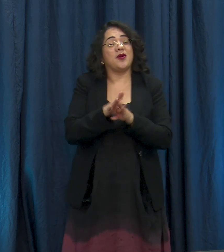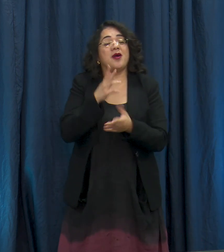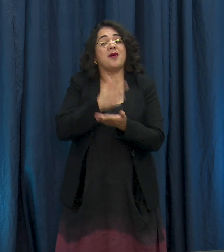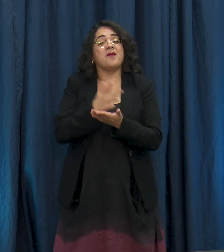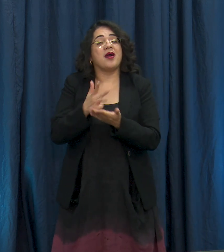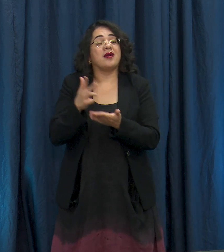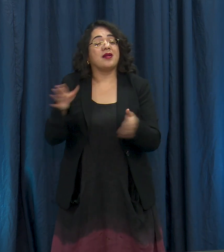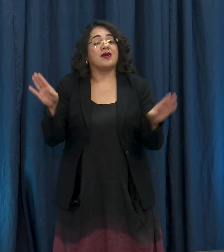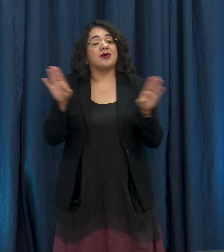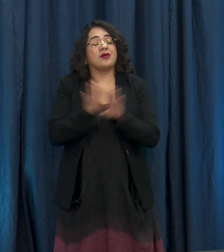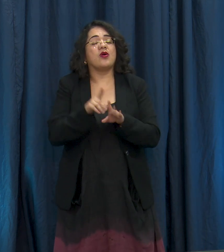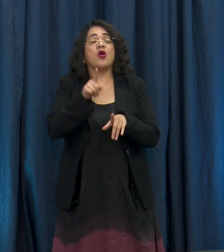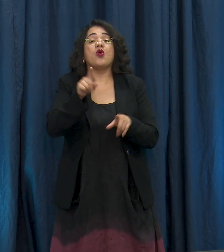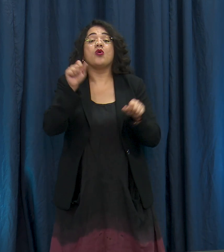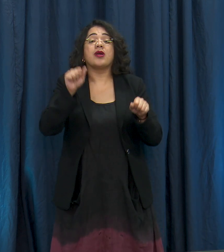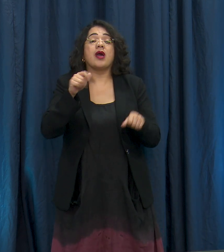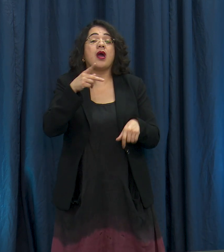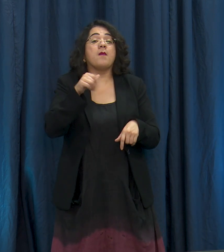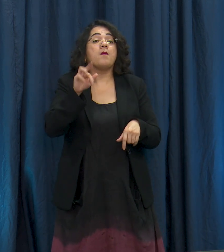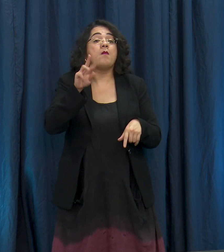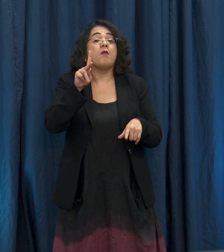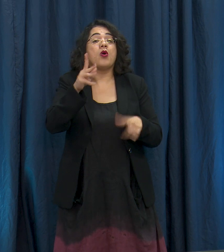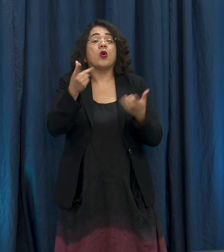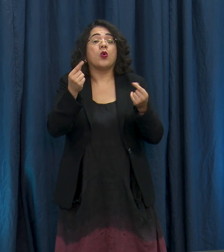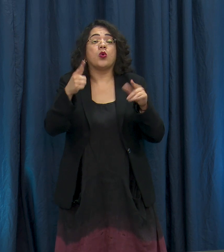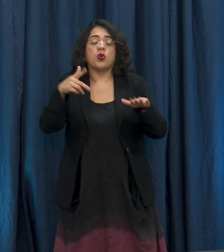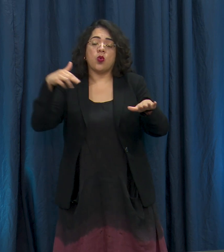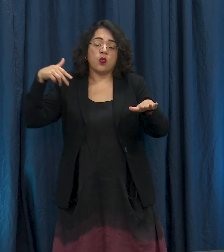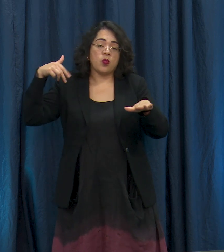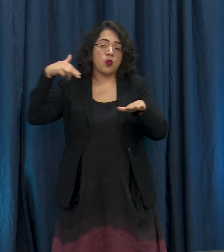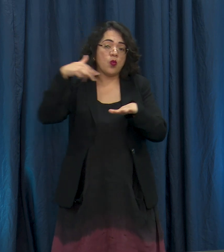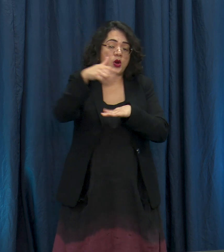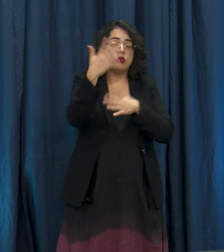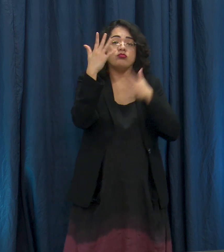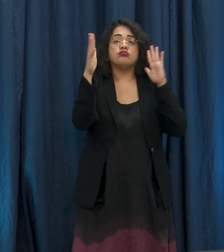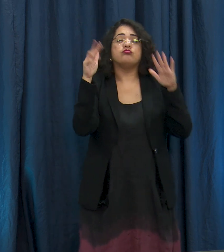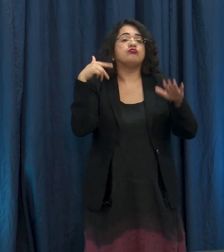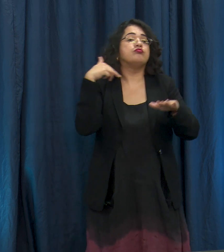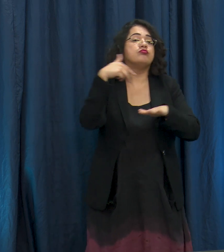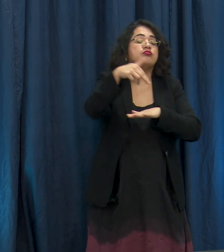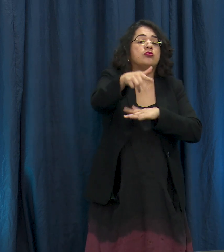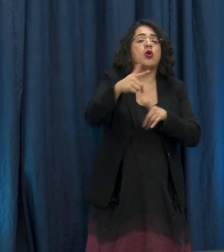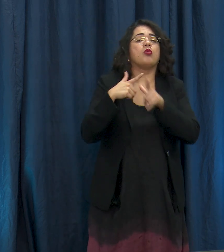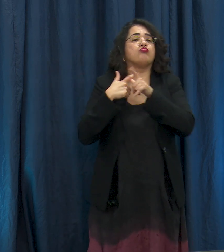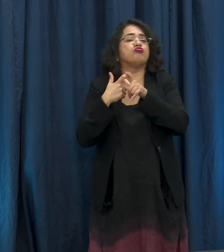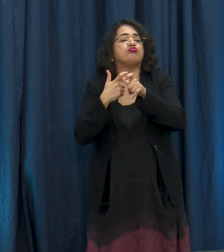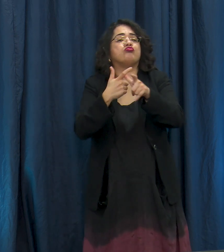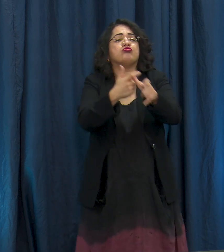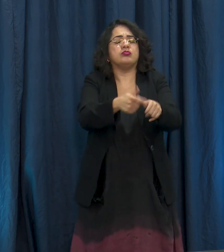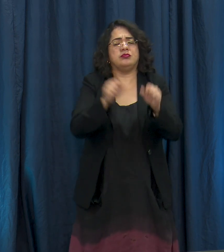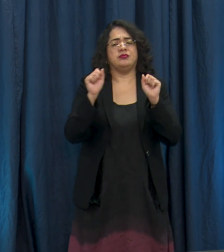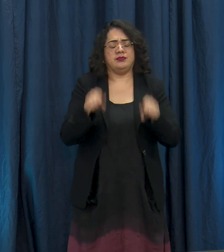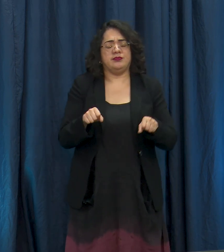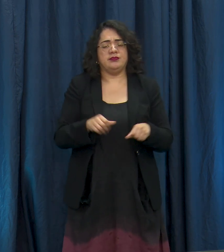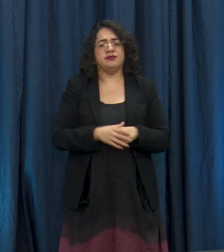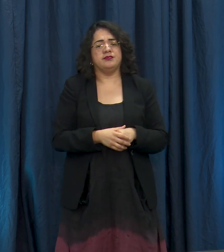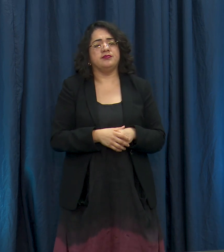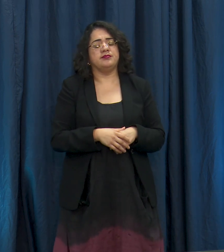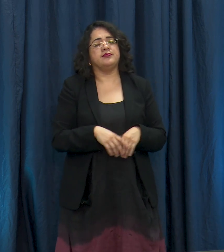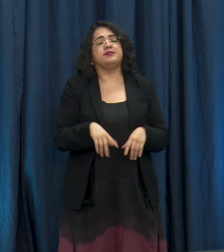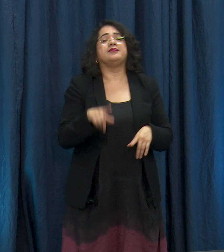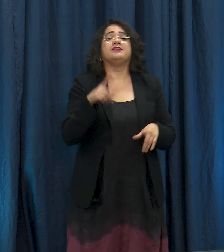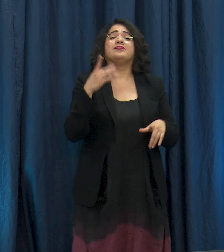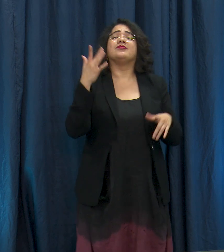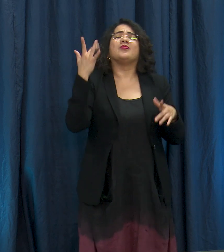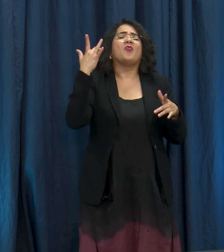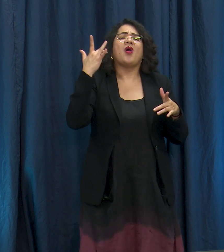una forma de actividad física. Nuestras órdenes de salud están vigentes por una razón muy importante: